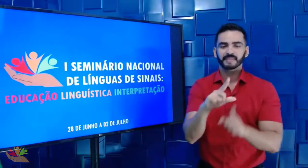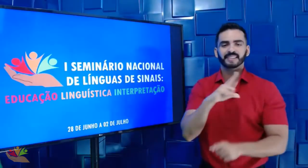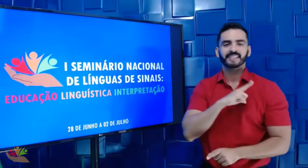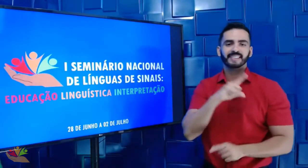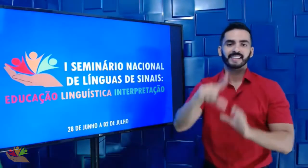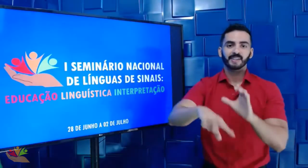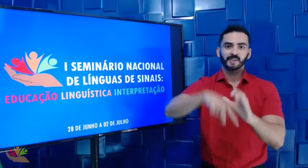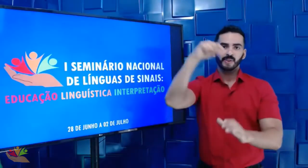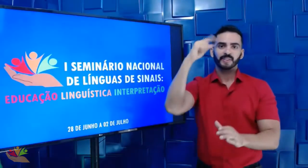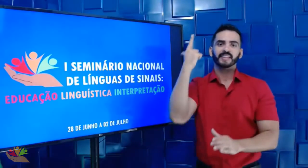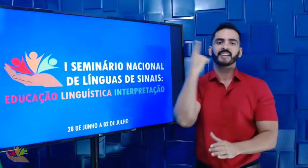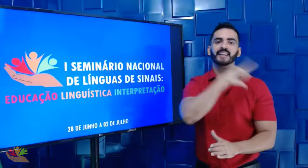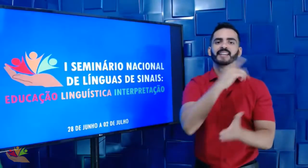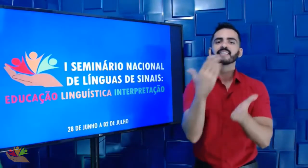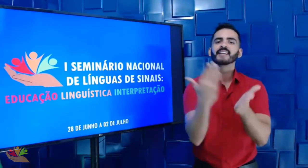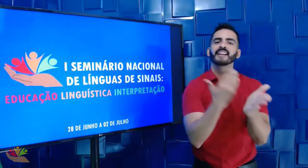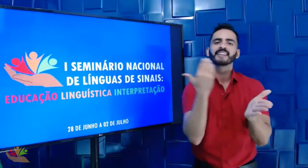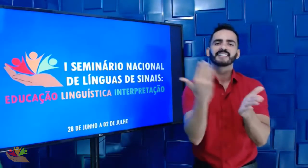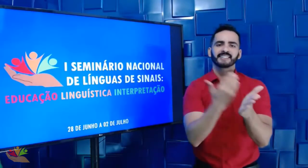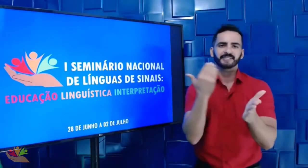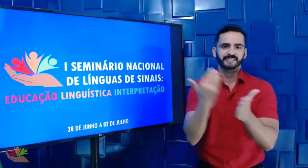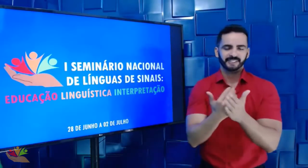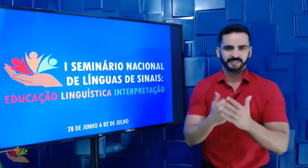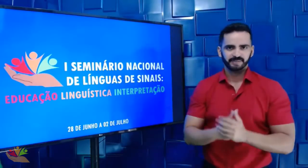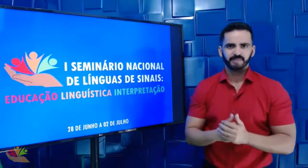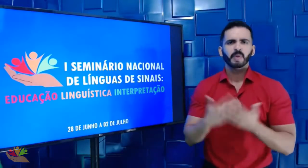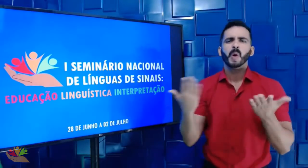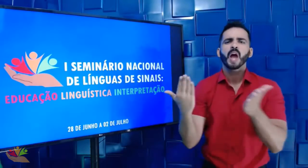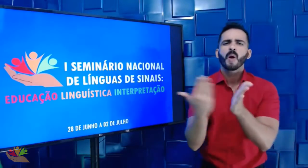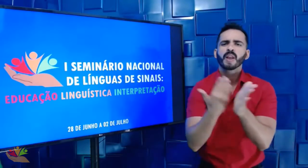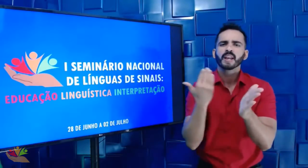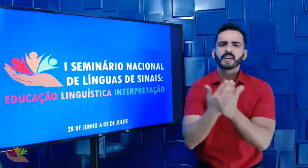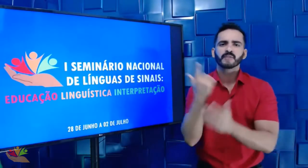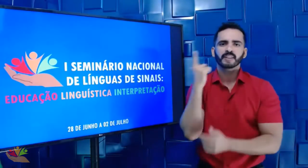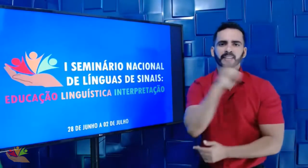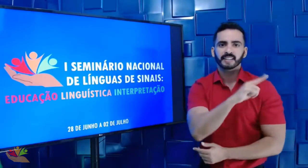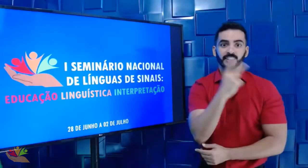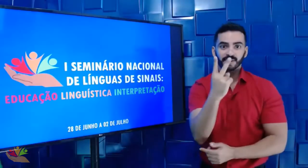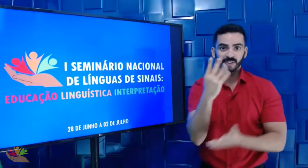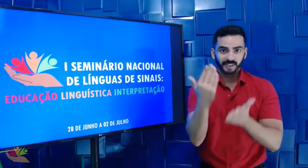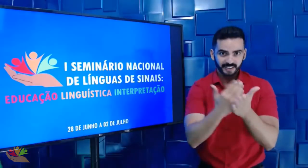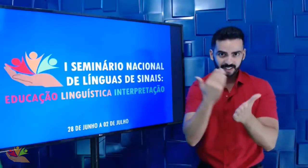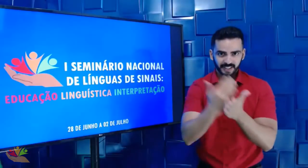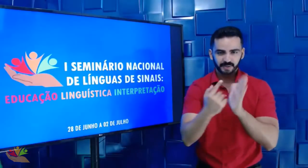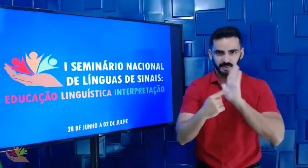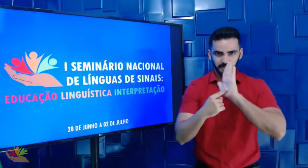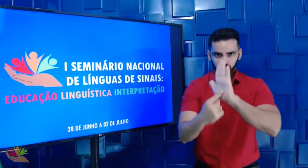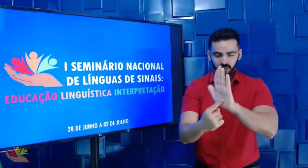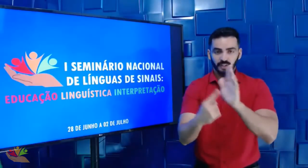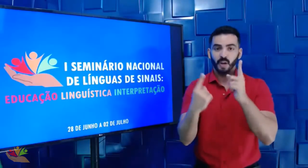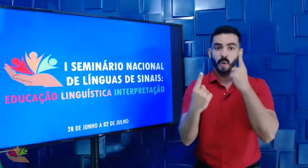a primeira palestra e a gente